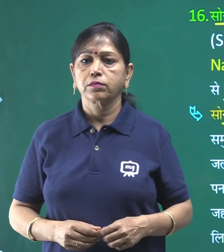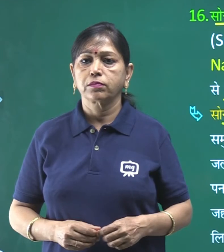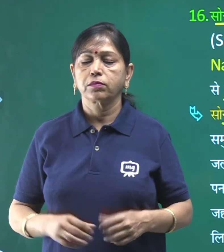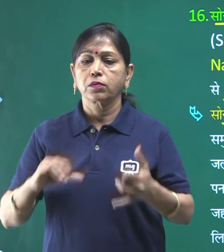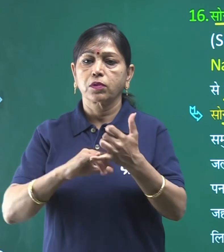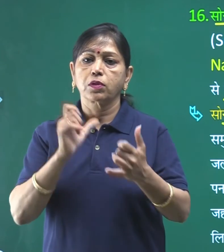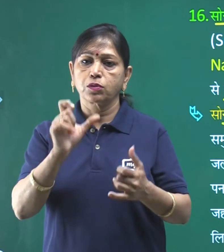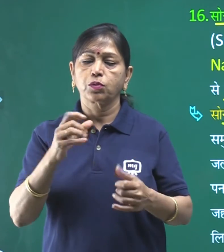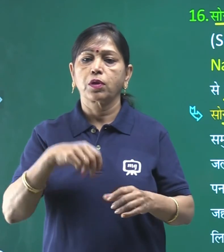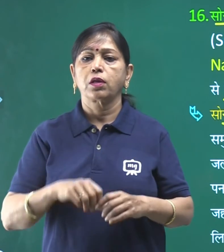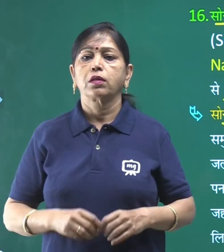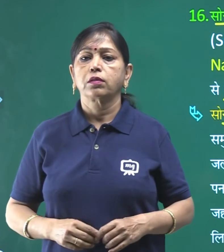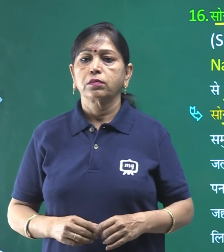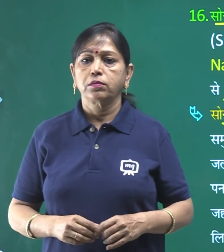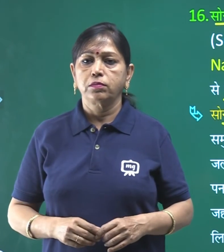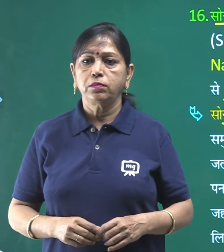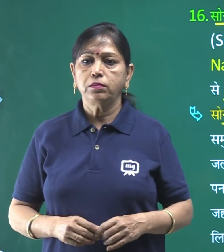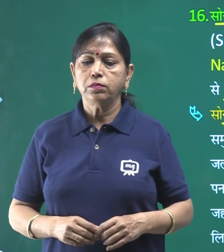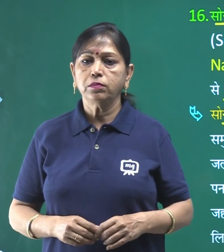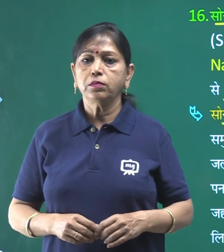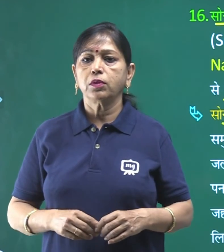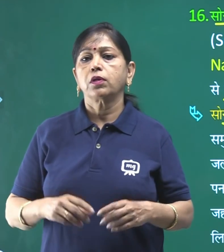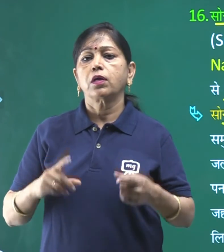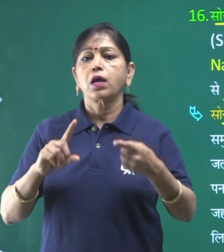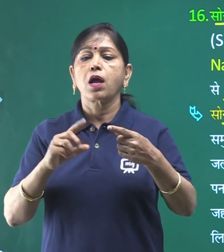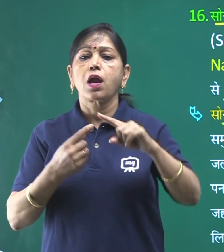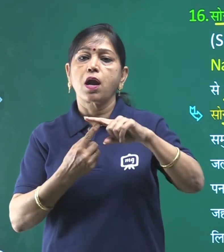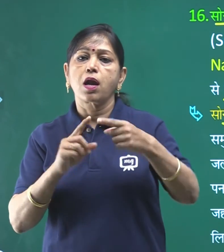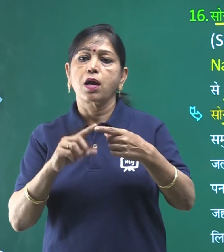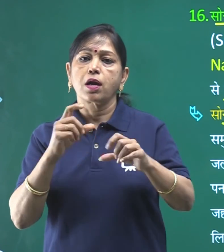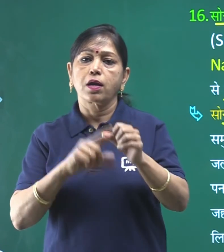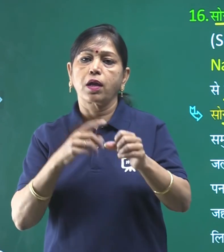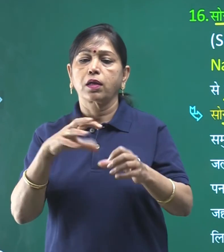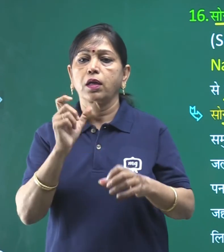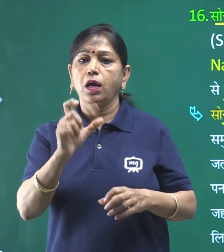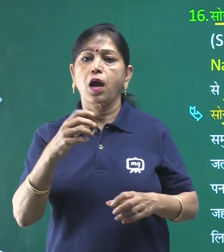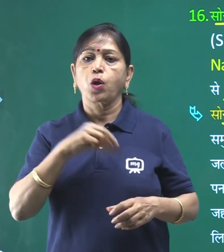सोनार की तकनीक का उपयोग